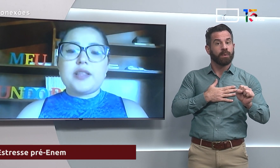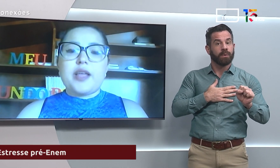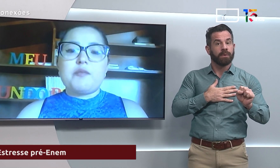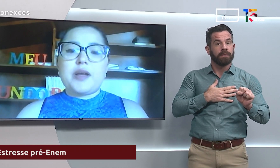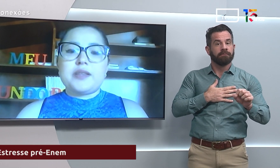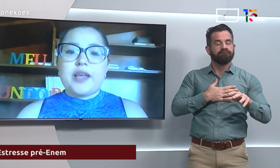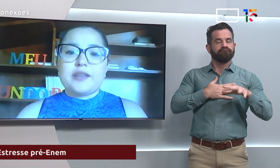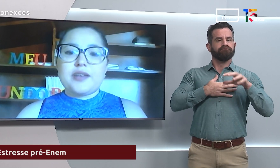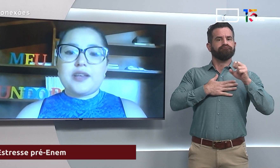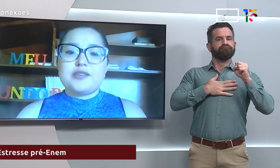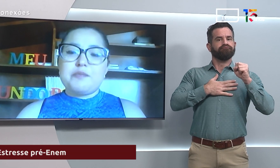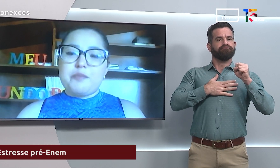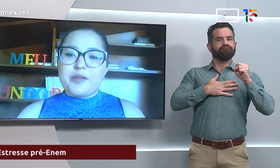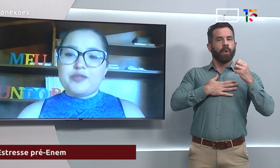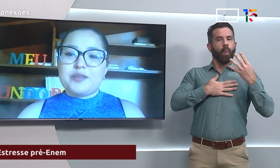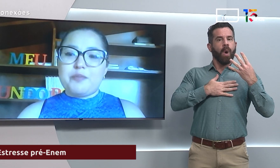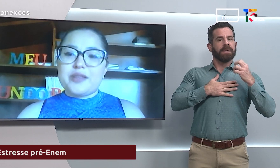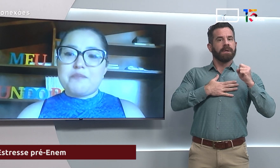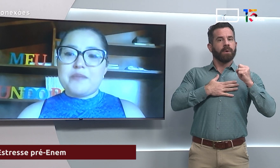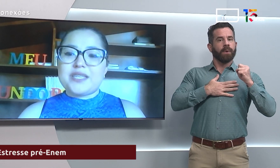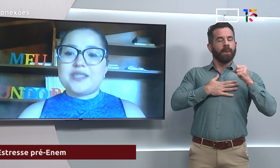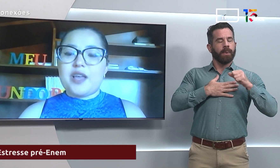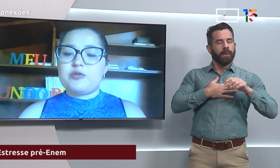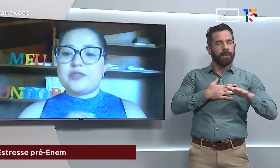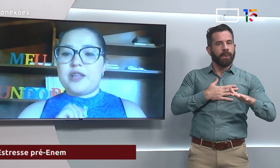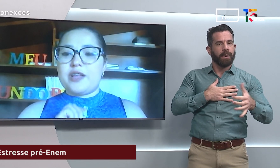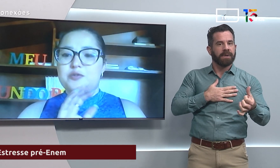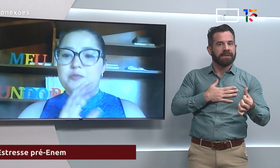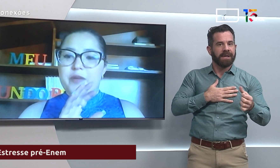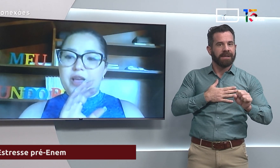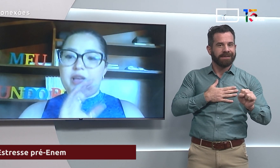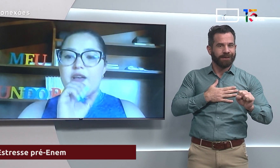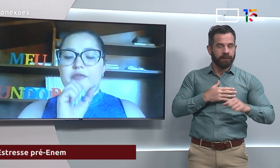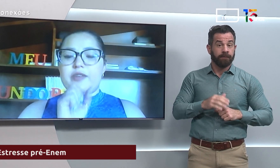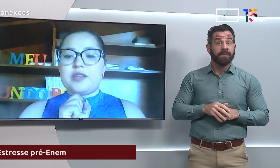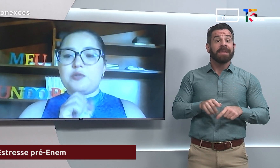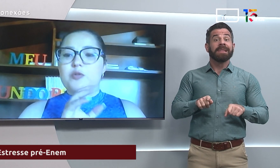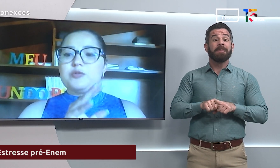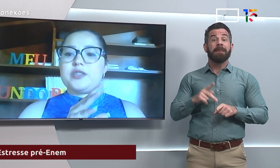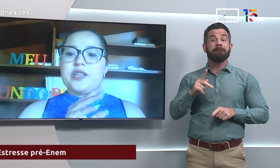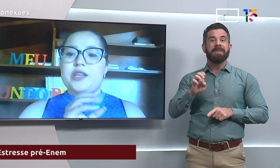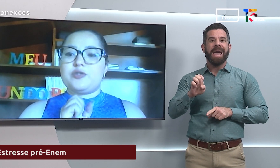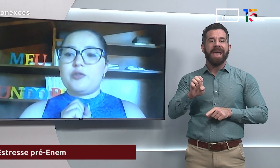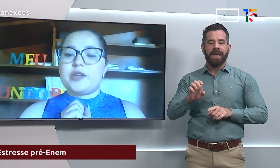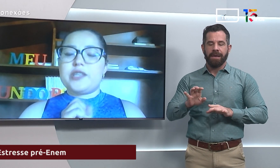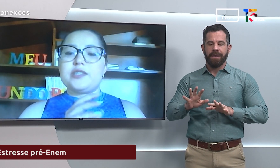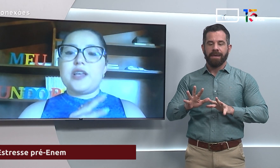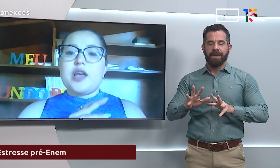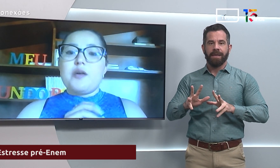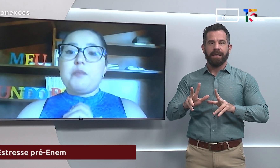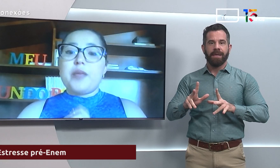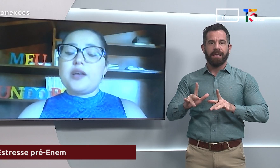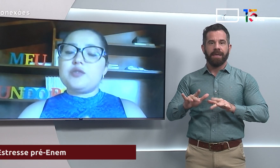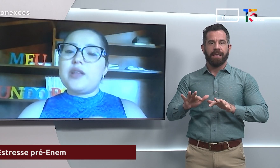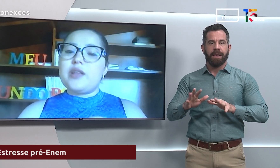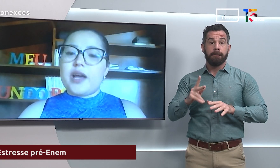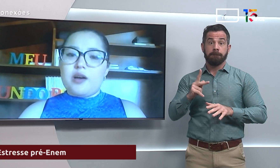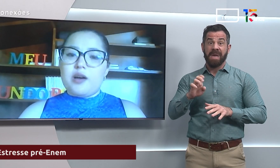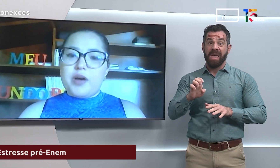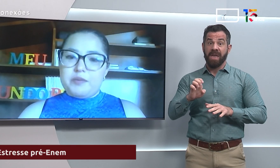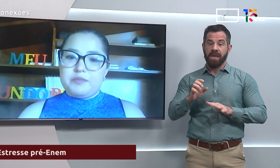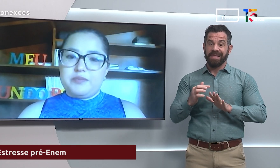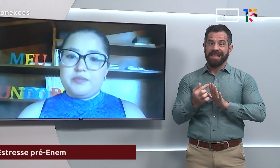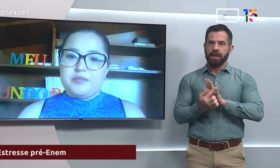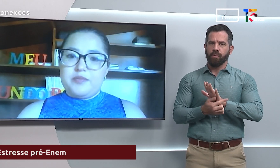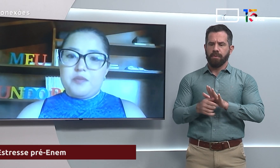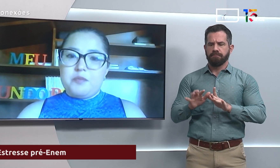Também tem uma técnica para você poder mexer os dedos do pé, fazendo contrações, para ajudar a